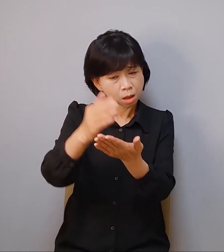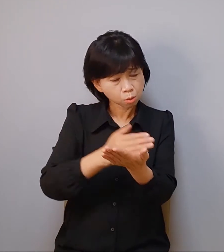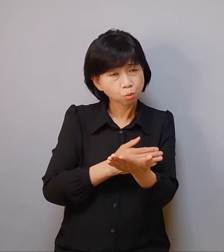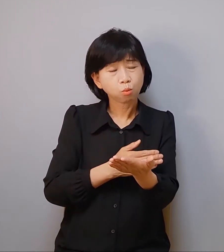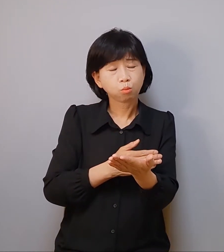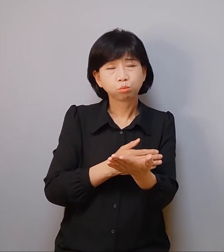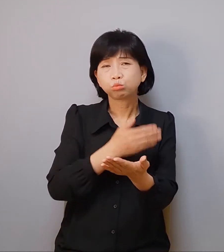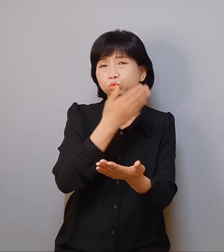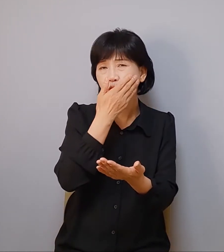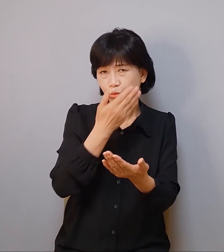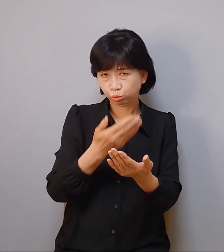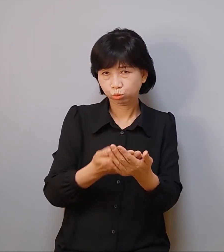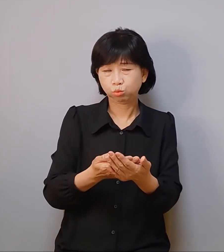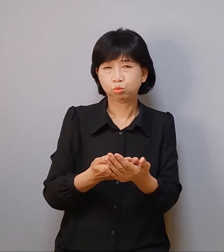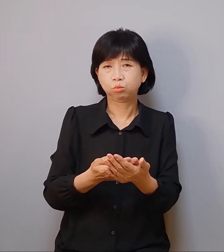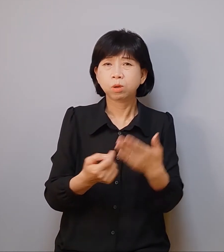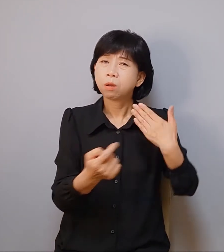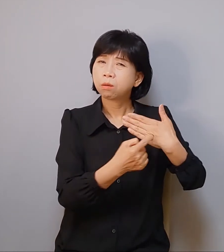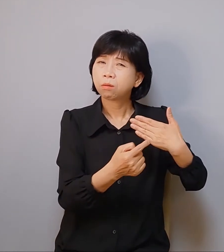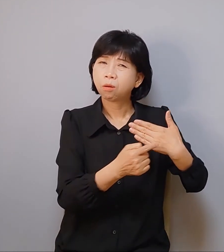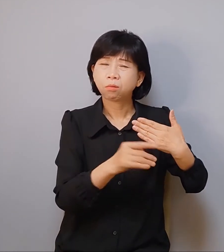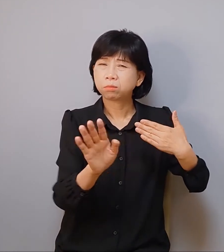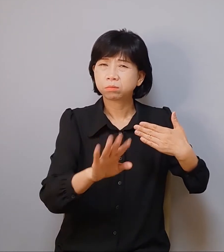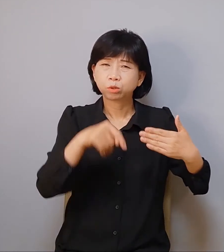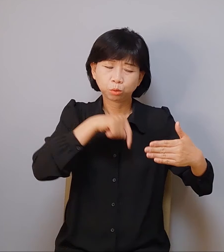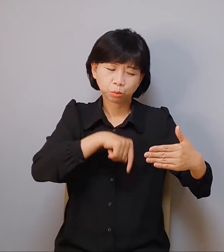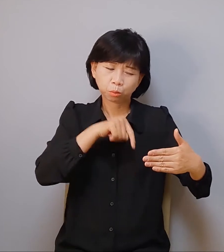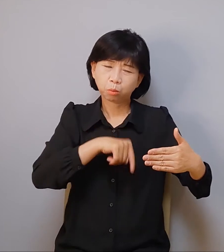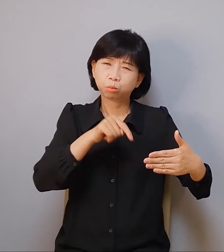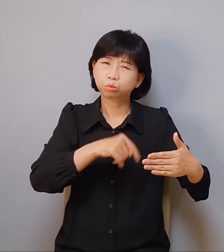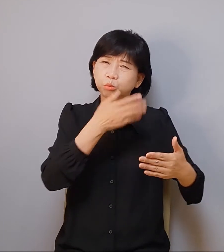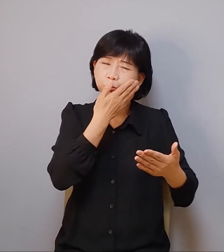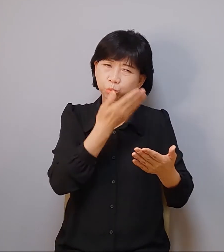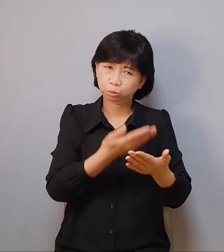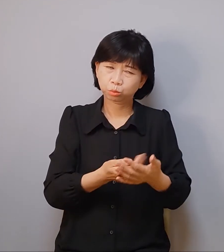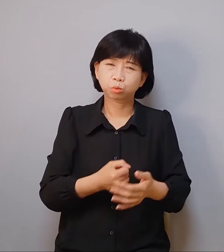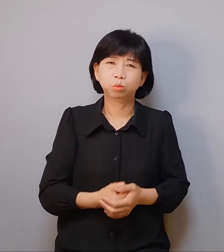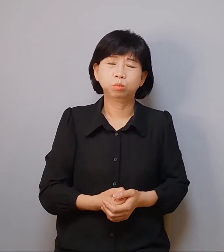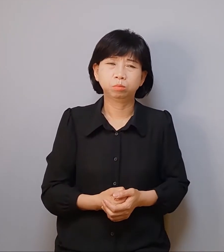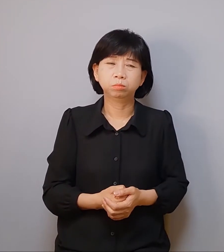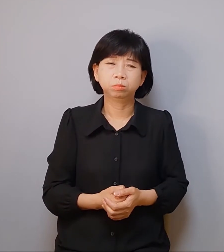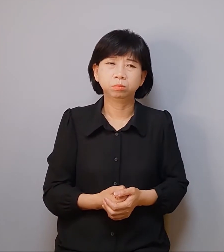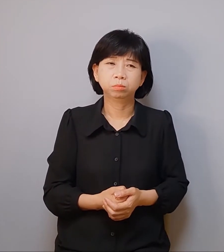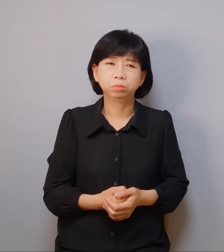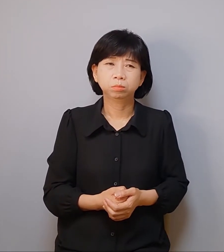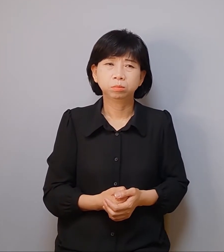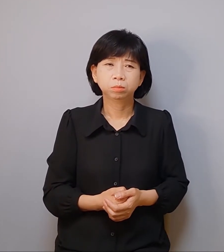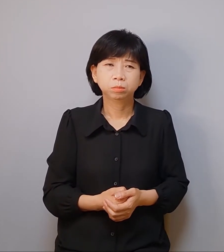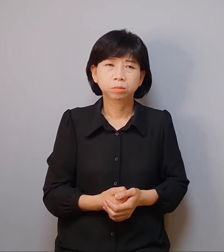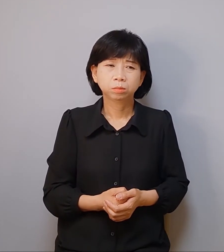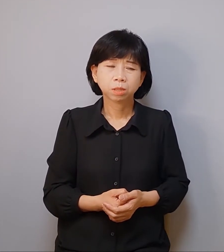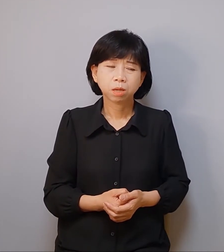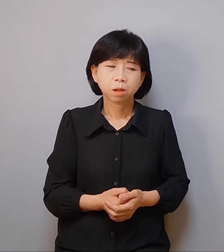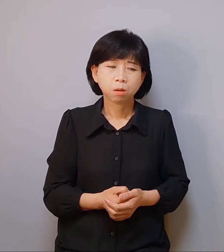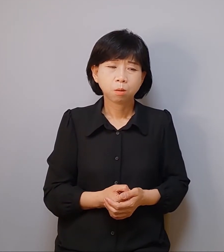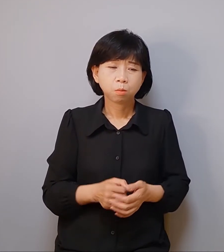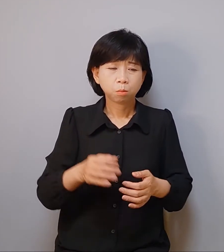흉내는 누구든지 낼 수 있습니다. 신앙은 보이는 척만 하는 게 아니고요, 진짜 보여줘야